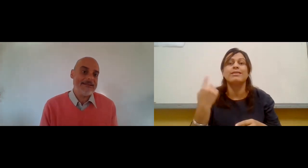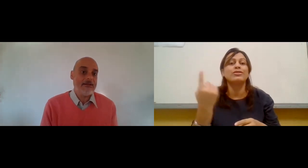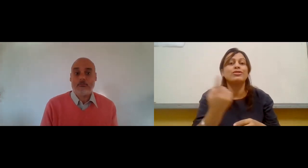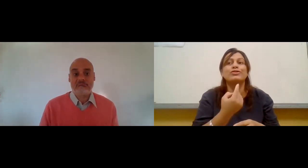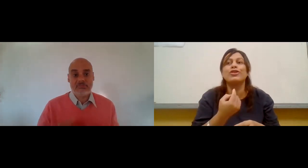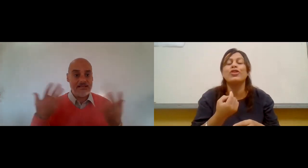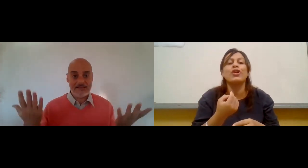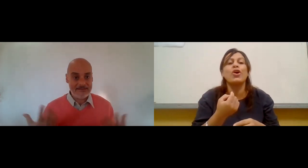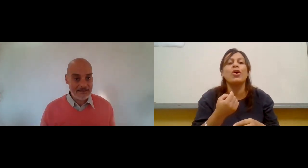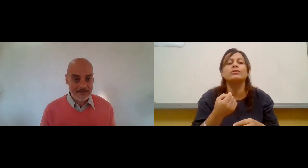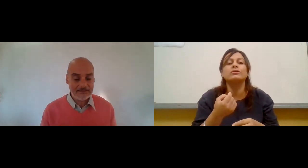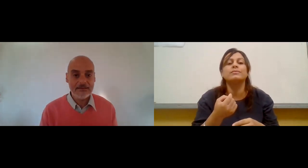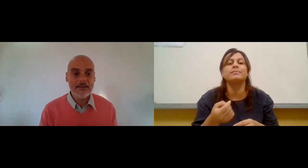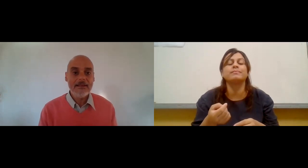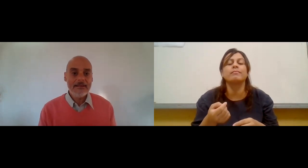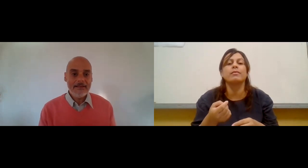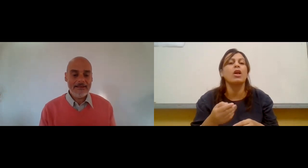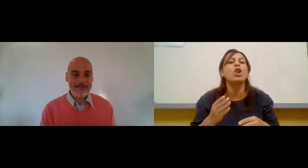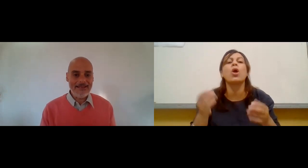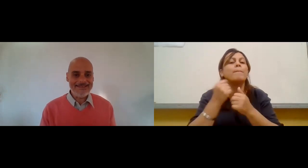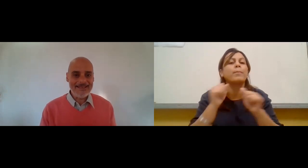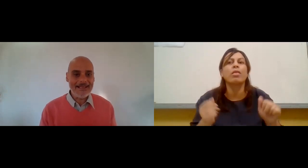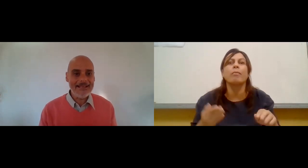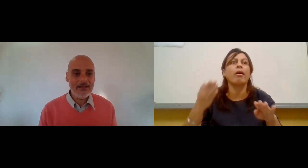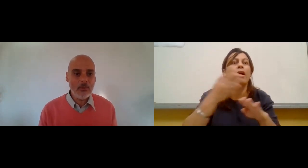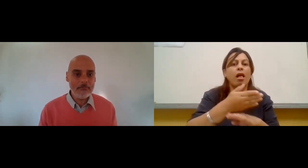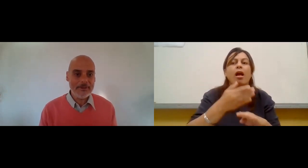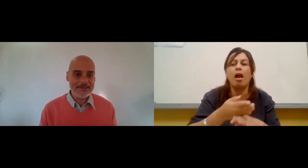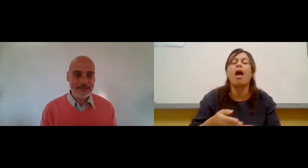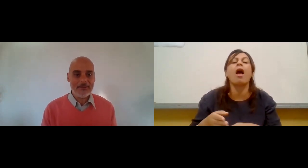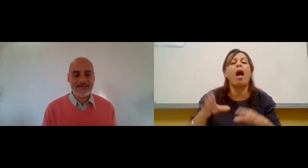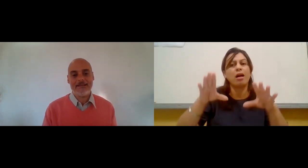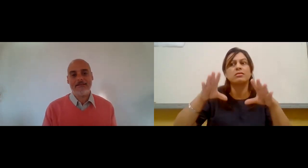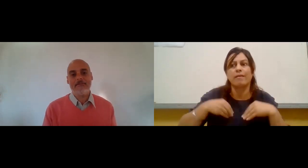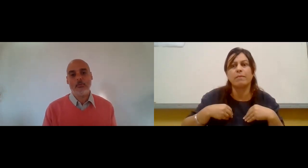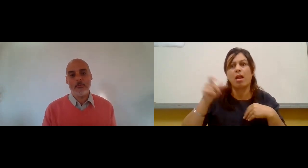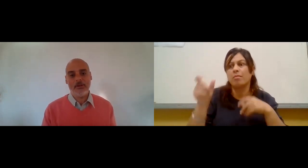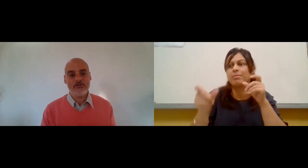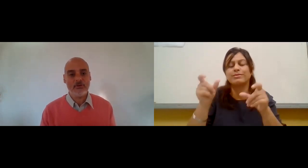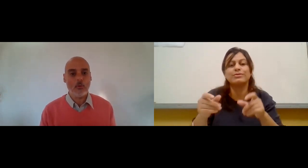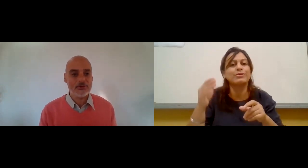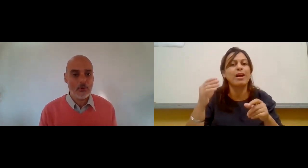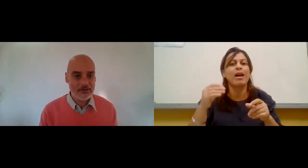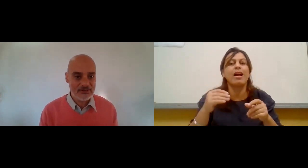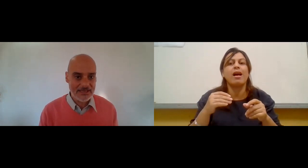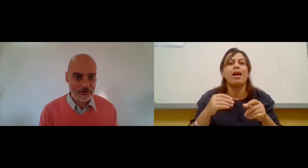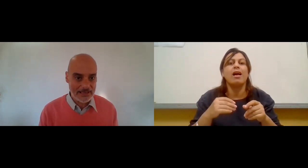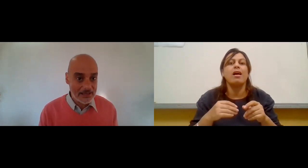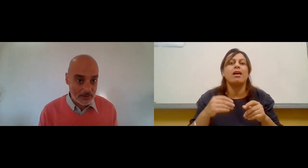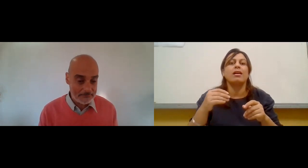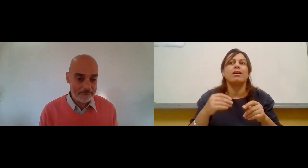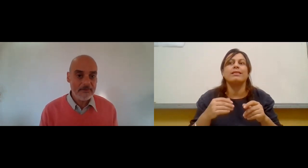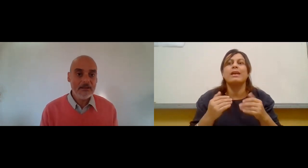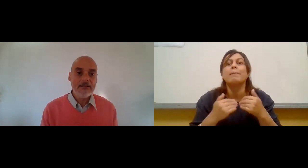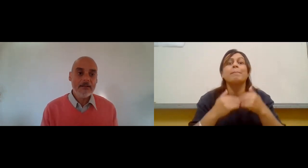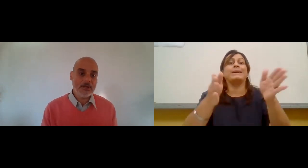que ingresaran quienes quisieran y enseñar la lengua, tendríamos que pasar por lo menos 4 años enseñando la